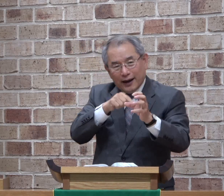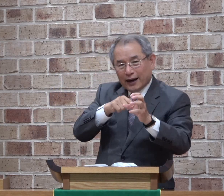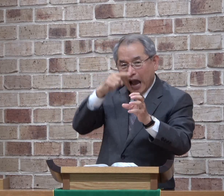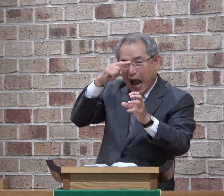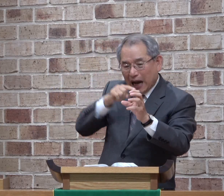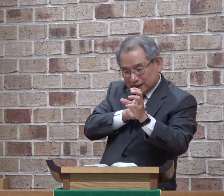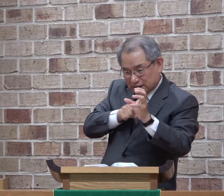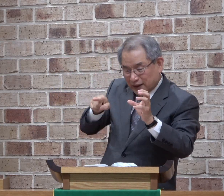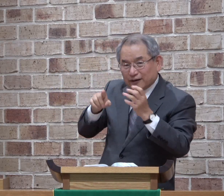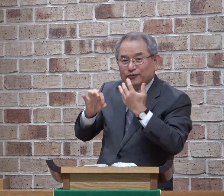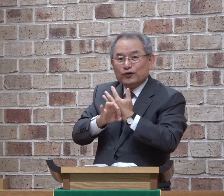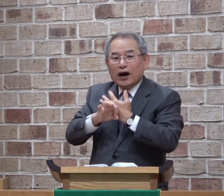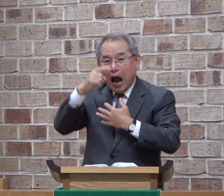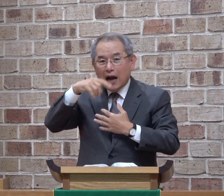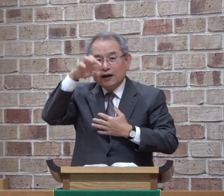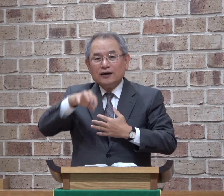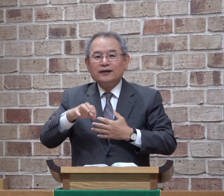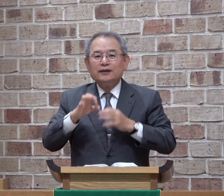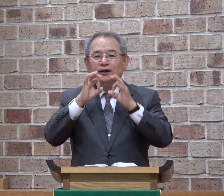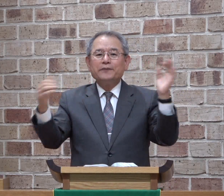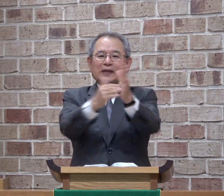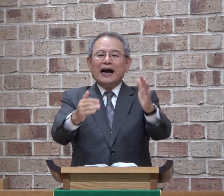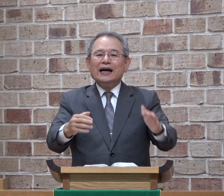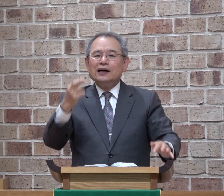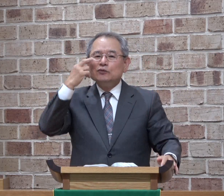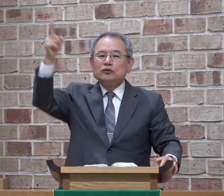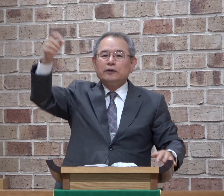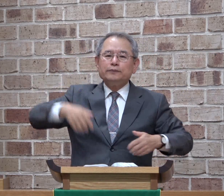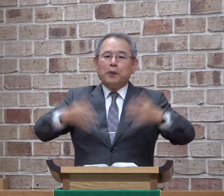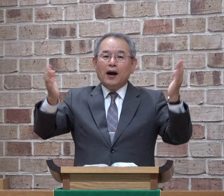생각했는데 만약에 반대로 바울이 아시아로 갔다면 아시아만 성공하고 끝났을 겁니다.